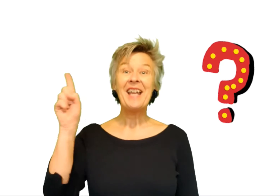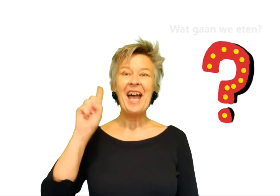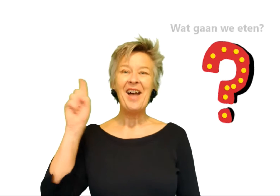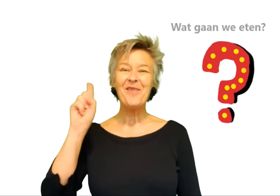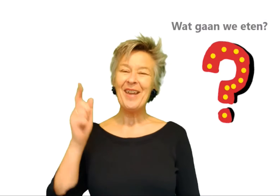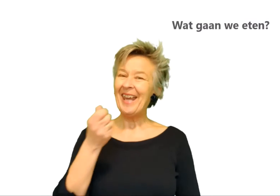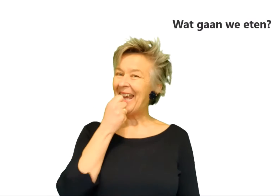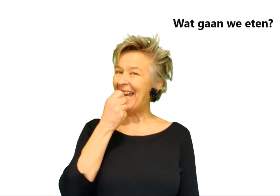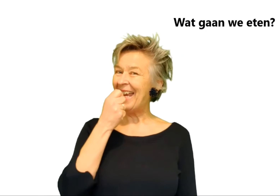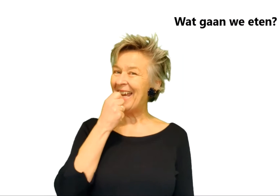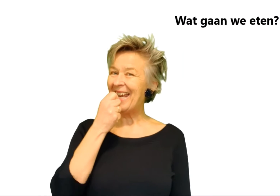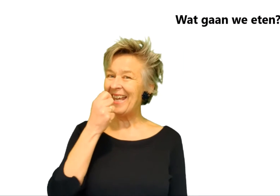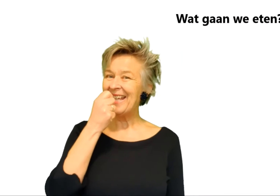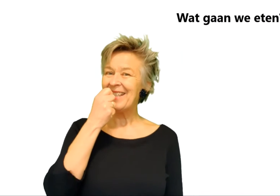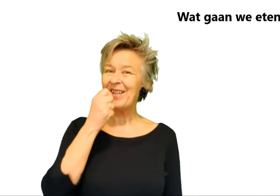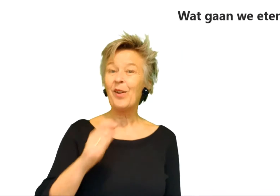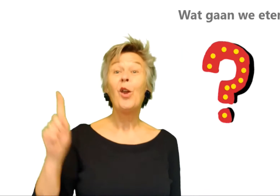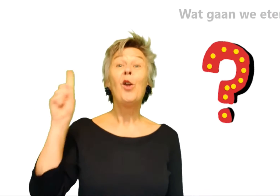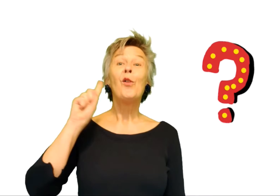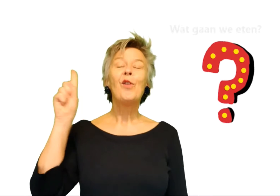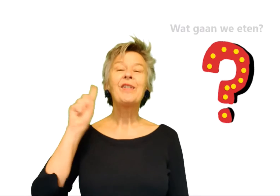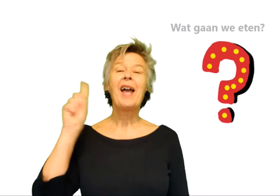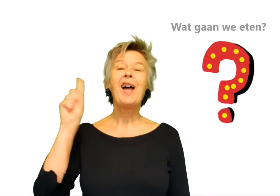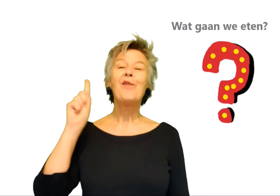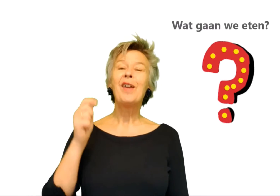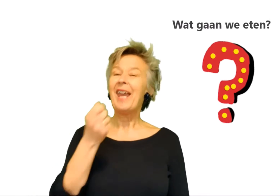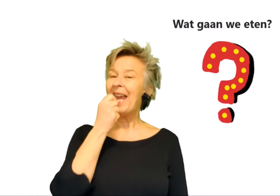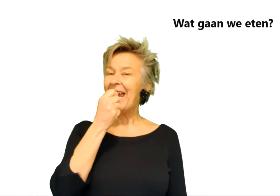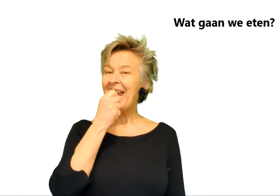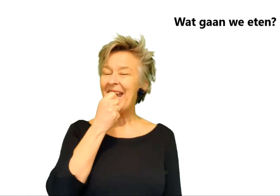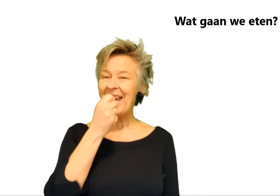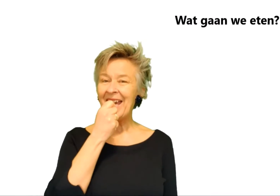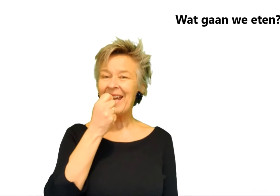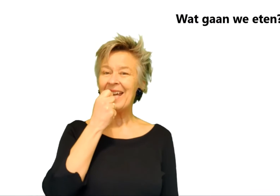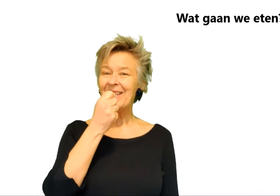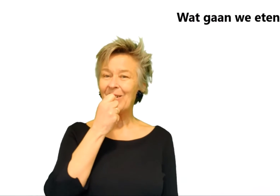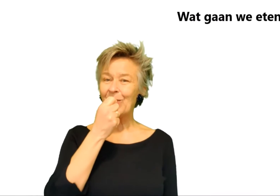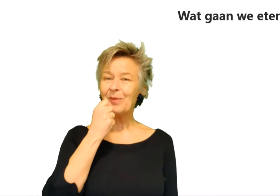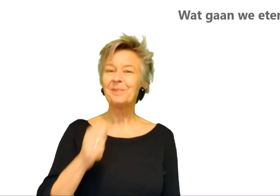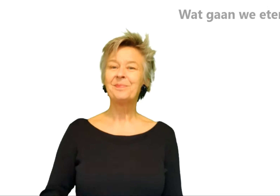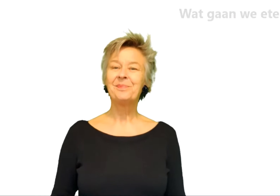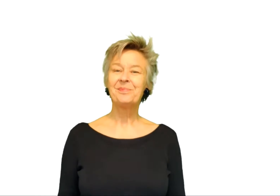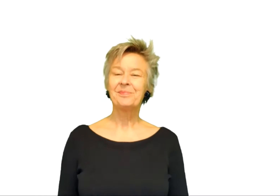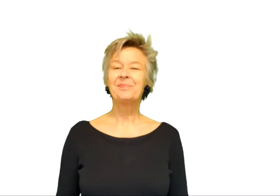Wat gaan we eten? Wat gaan we eten?